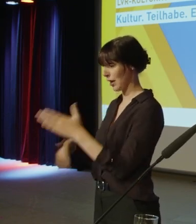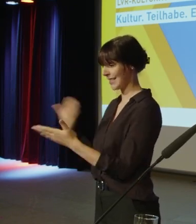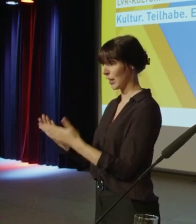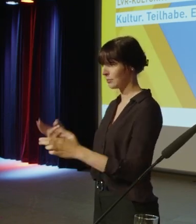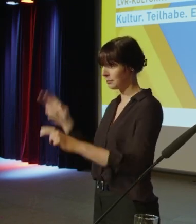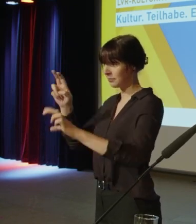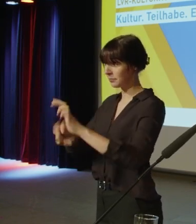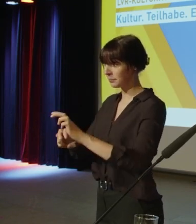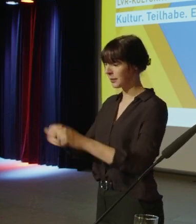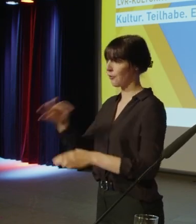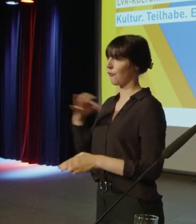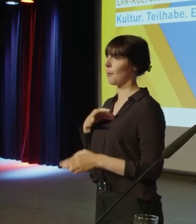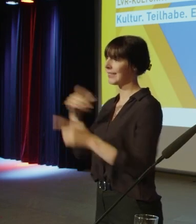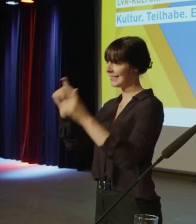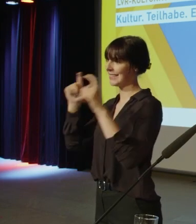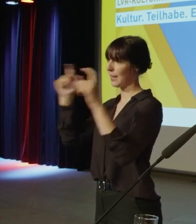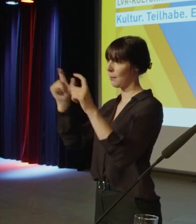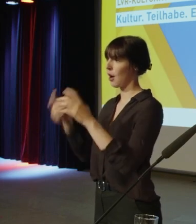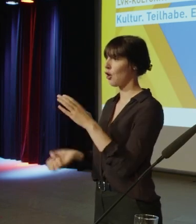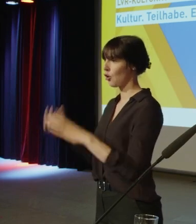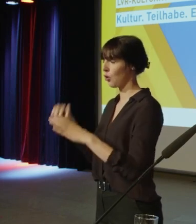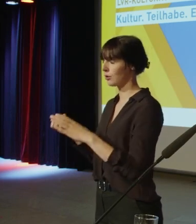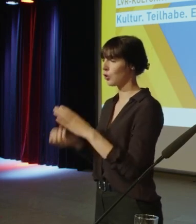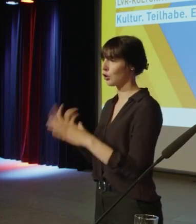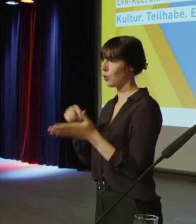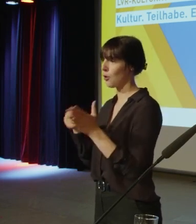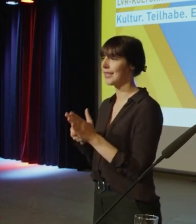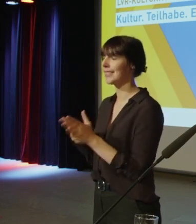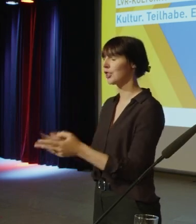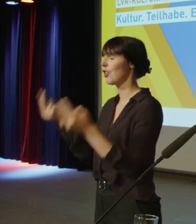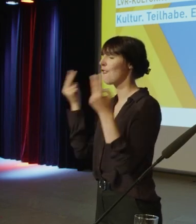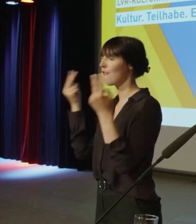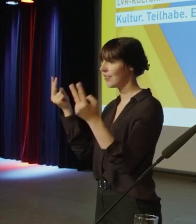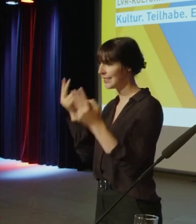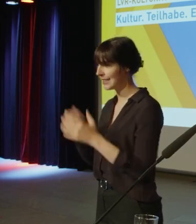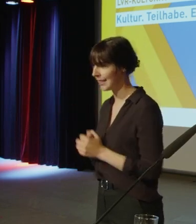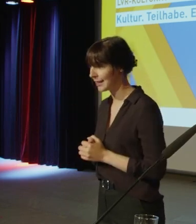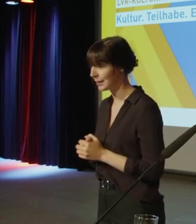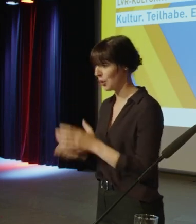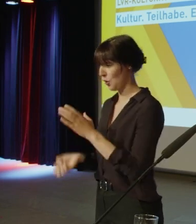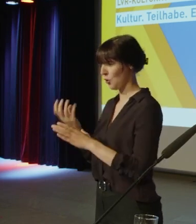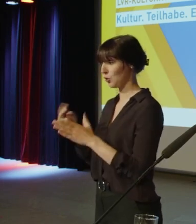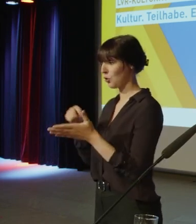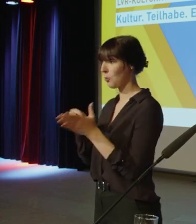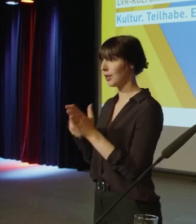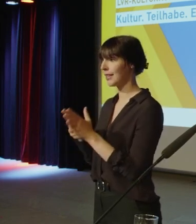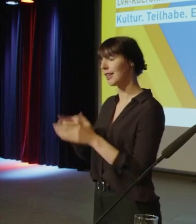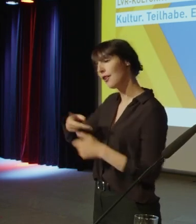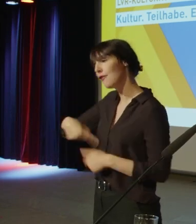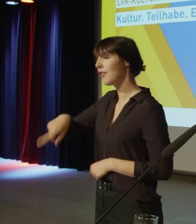zentrale kulturpolitische Thema überhaupt. Also wenn wir in der Kulturpolitik nicht den Anspruch haben, alle